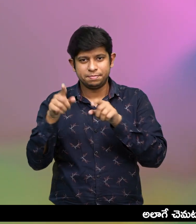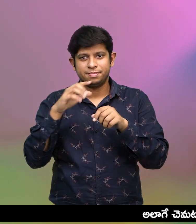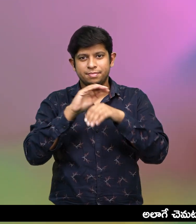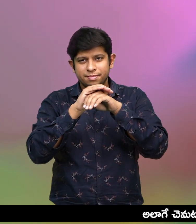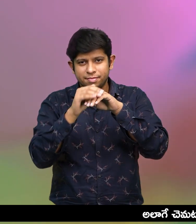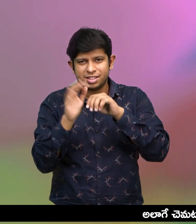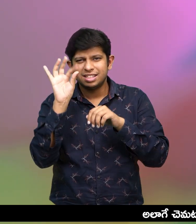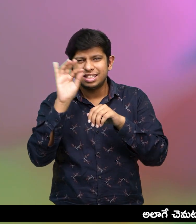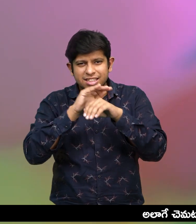ఉంటాయి.